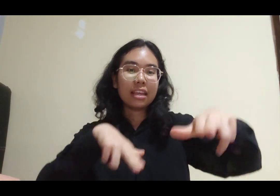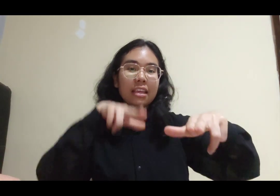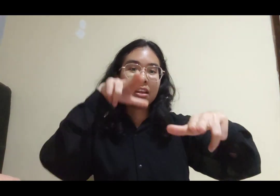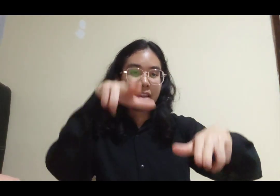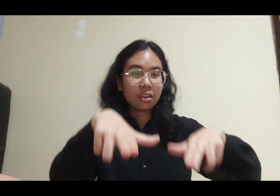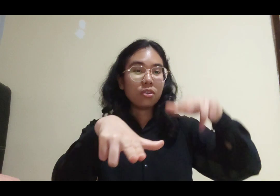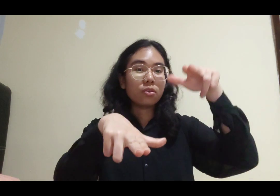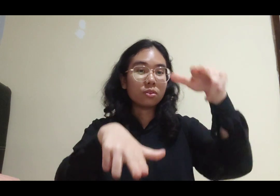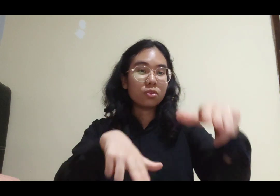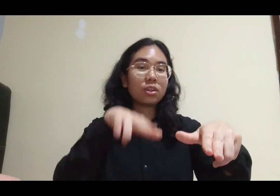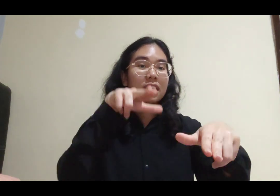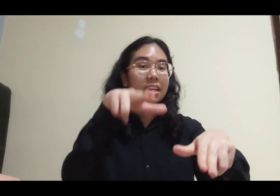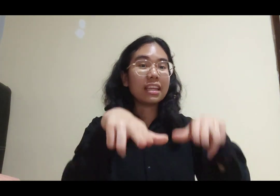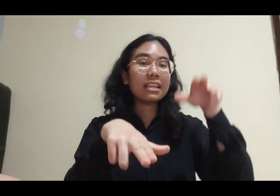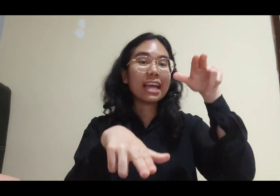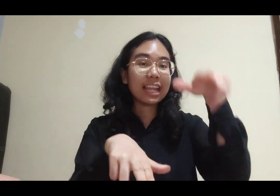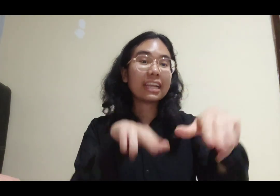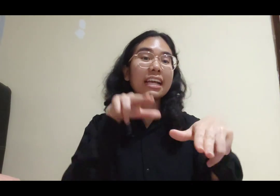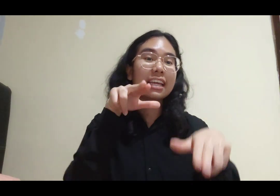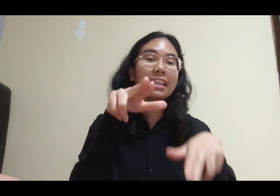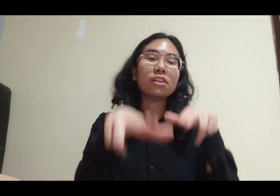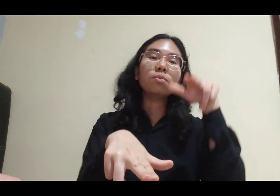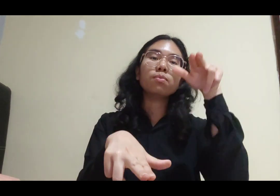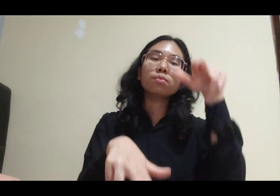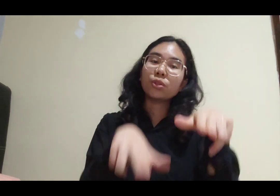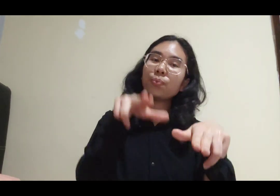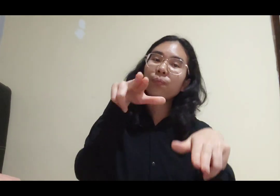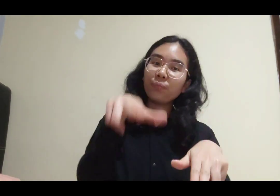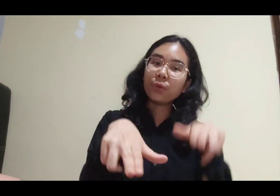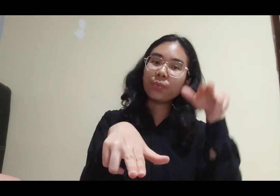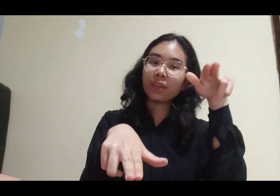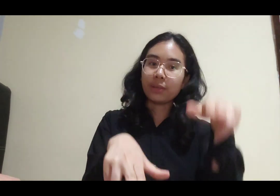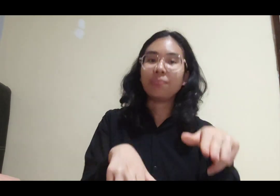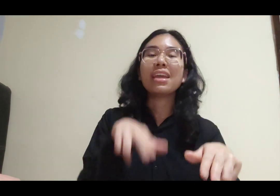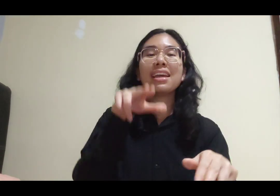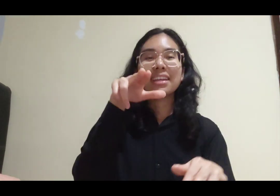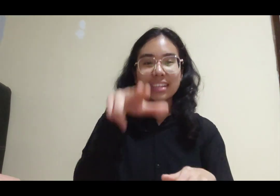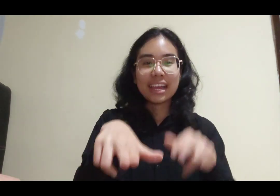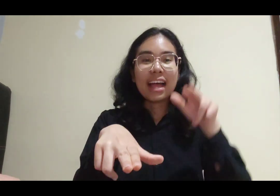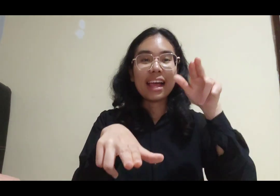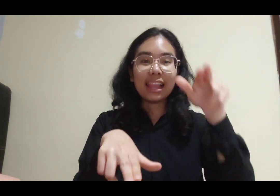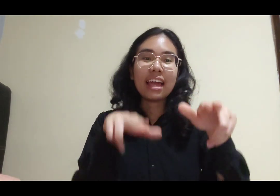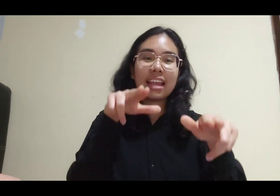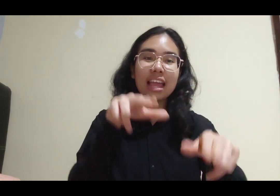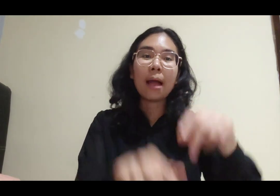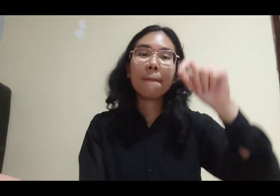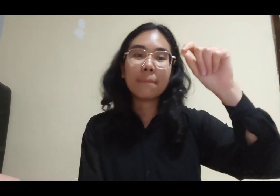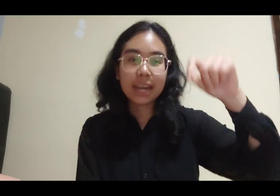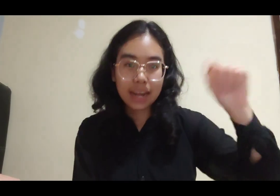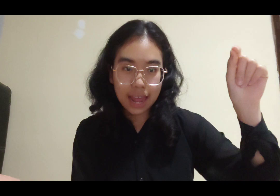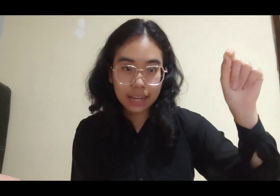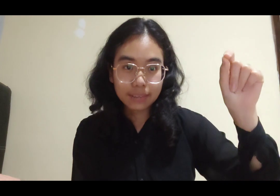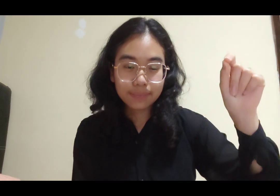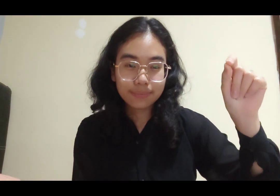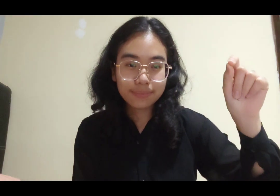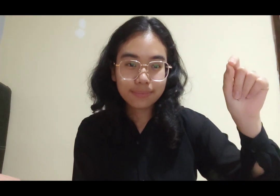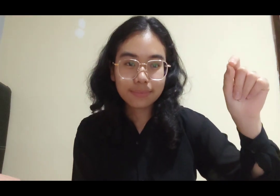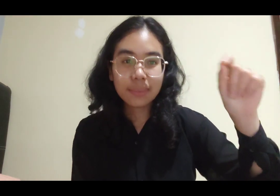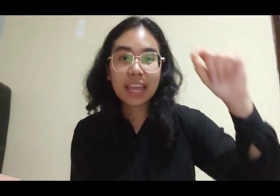Ini nunjukin ini jalan kaki kita. Zup, tup, tup gitu. Jalan yang benar. Kayak